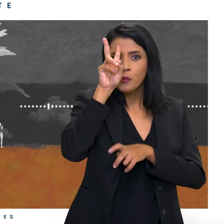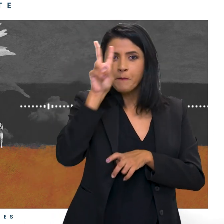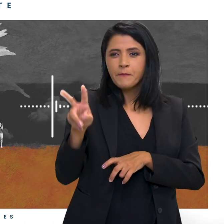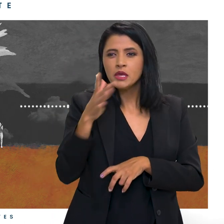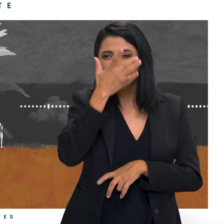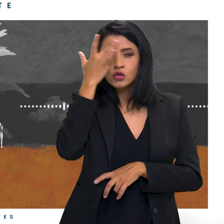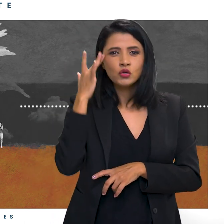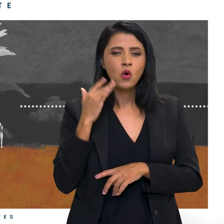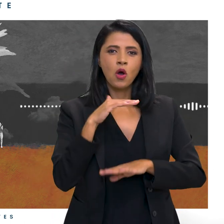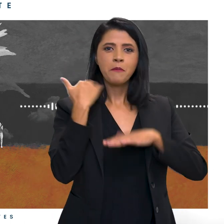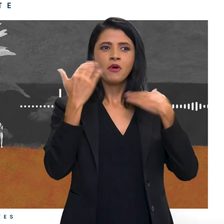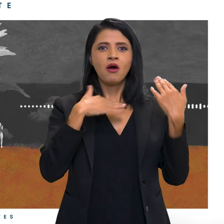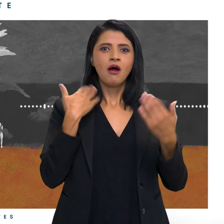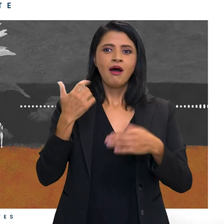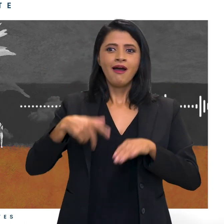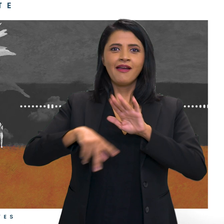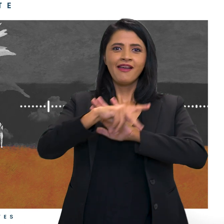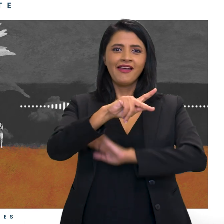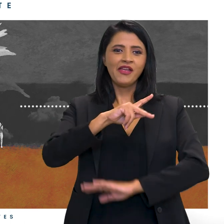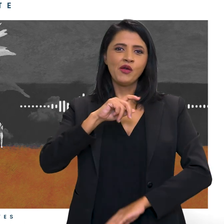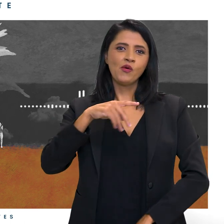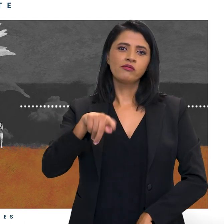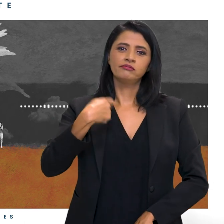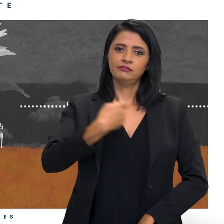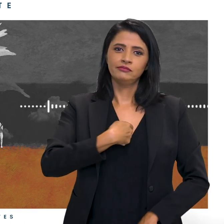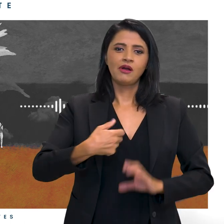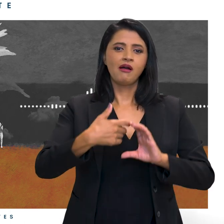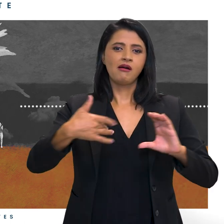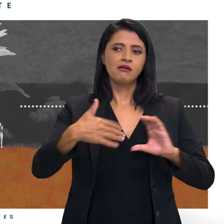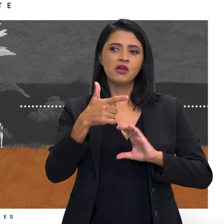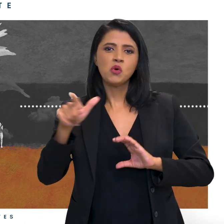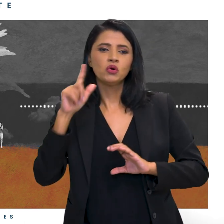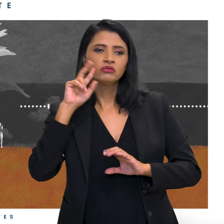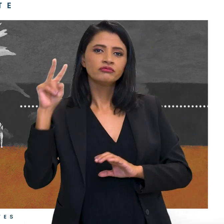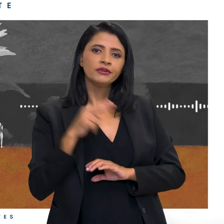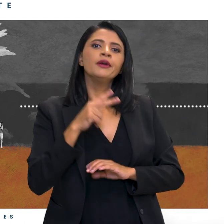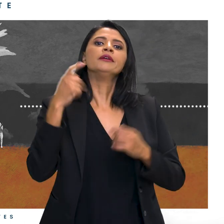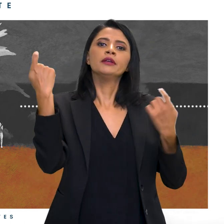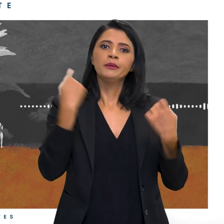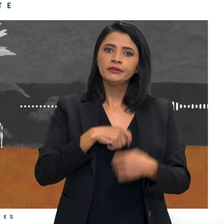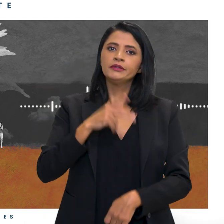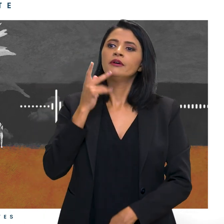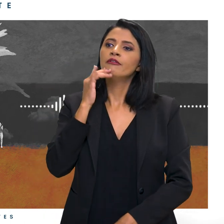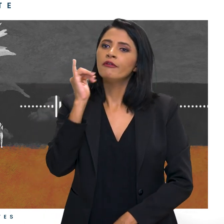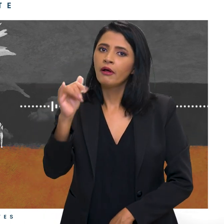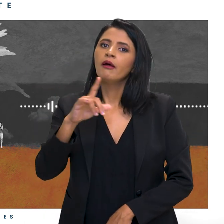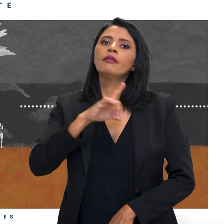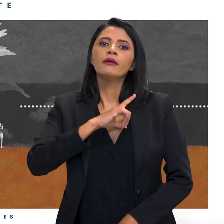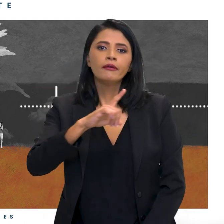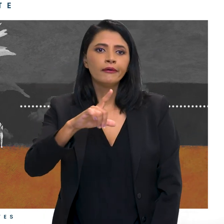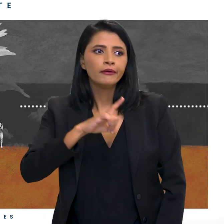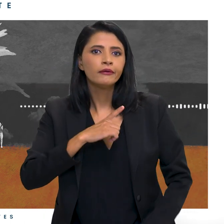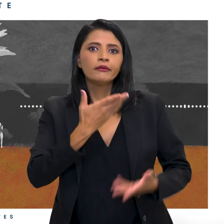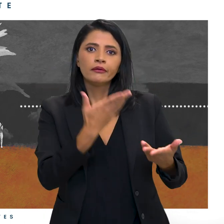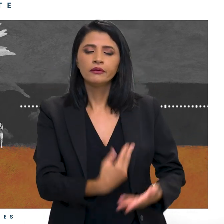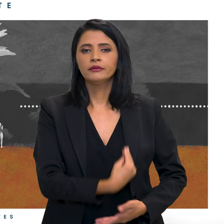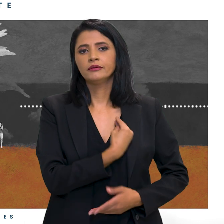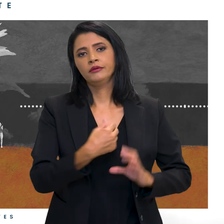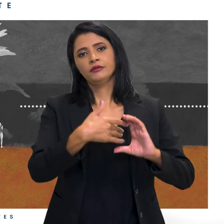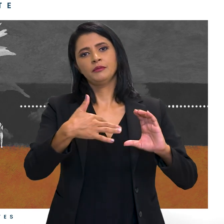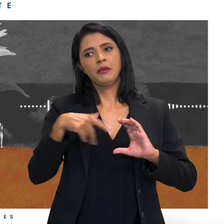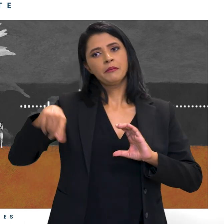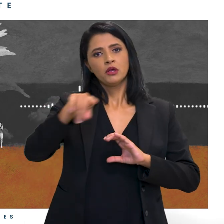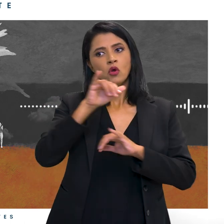Ah, eu vejo gente morta. Ah, eu tô vendo os raros. Cadê que os outros não vê? Tipo, você tem que estar o tempo inteiro falando que eles existem para